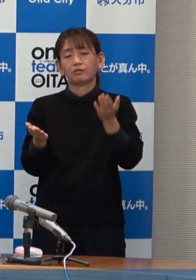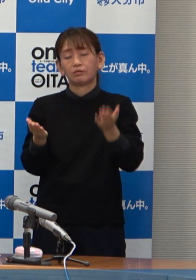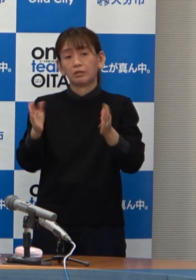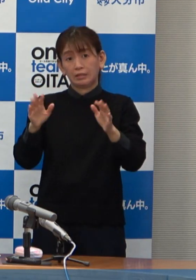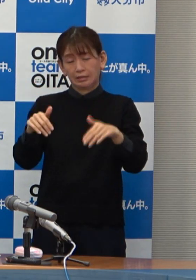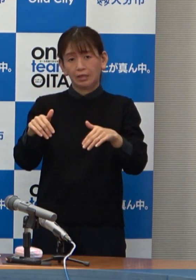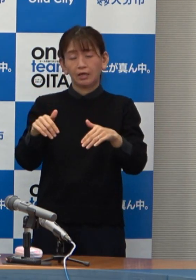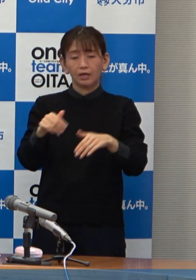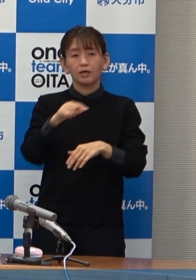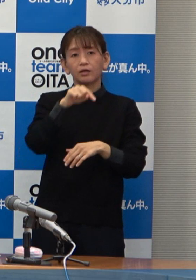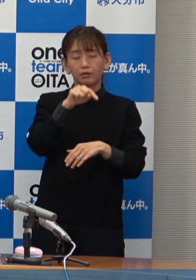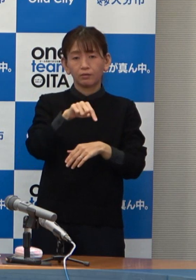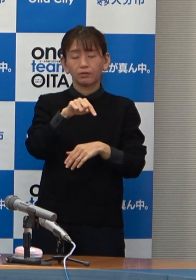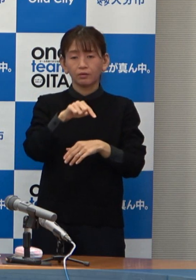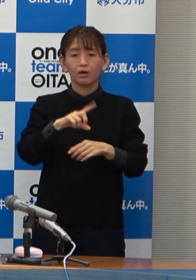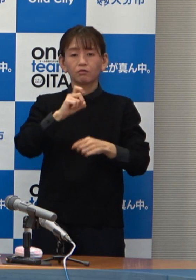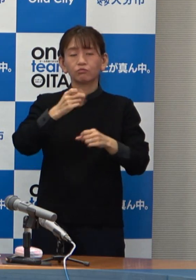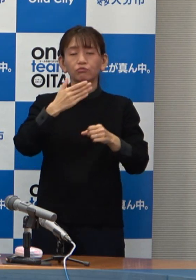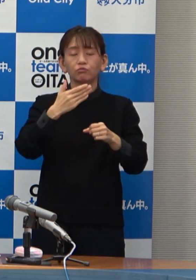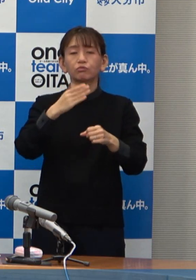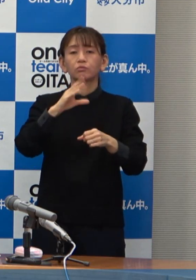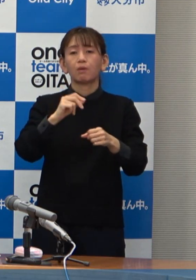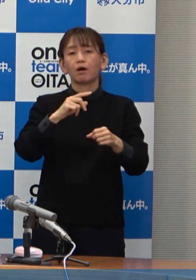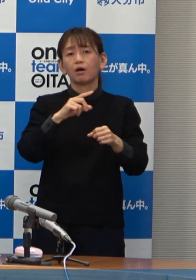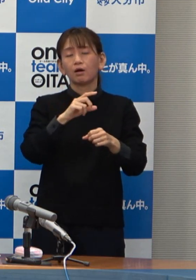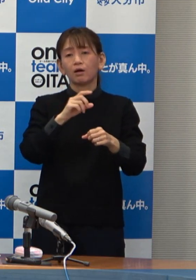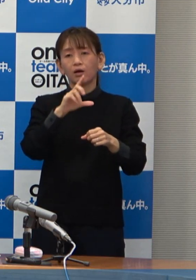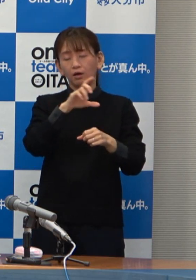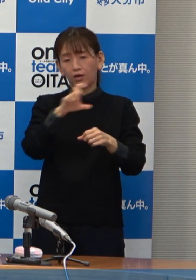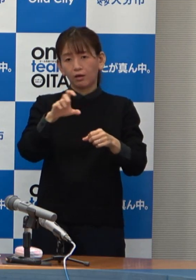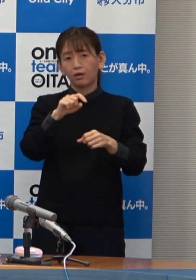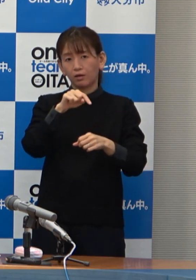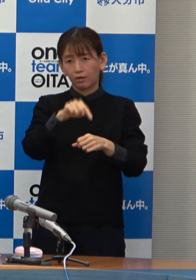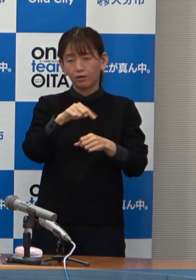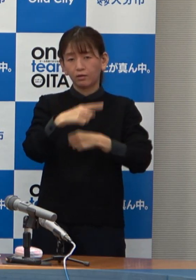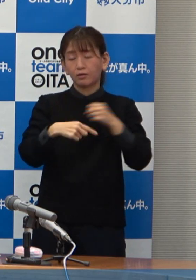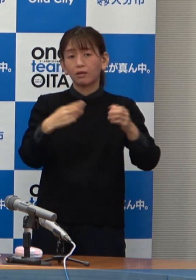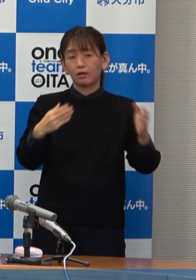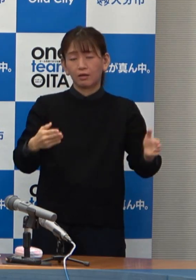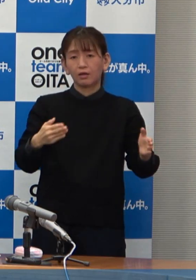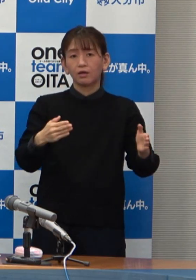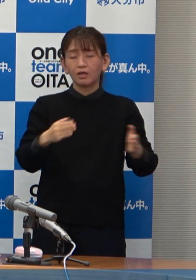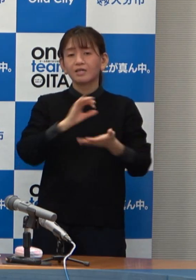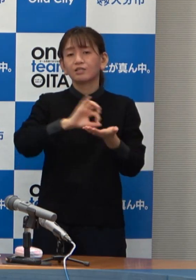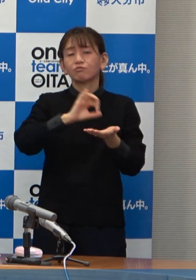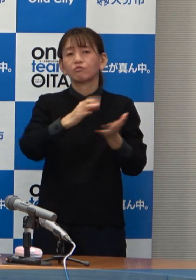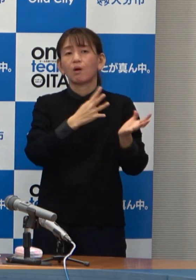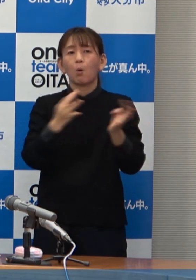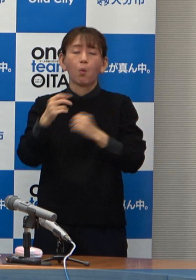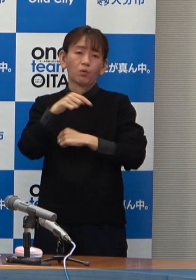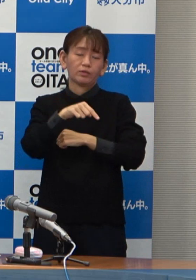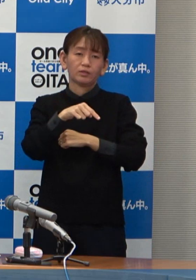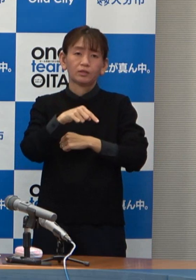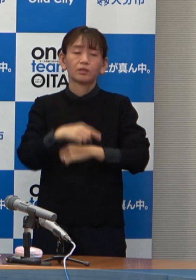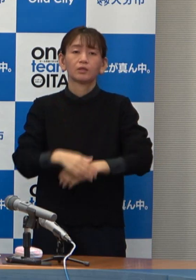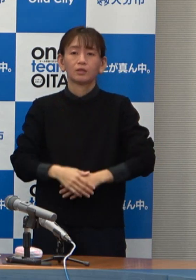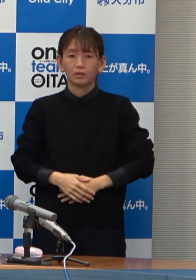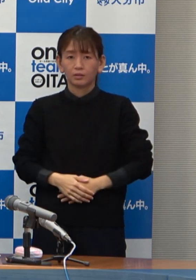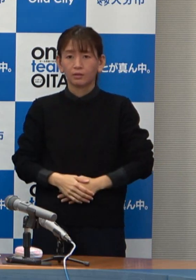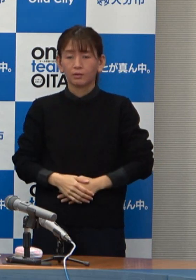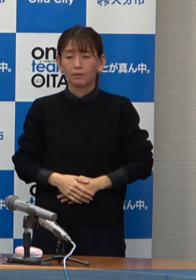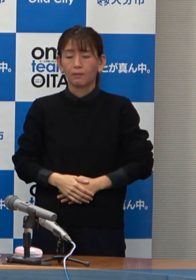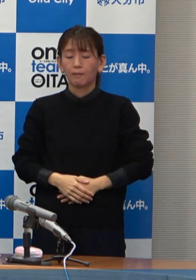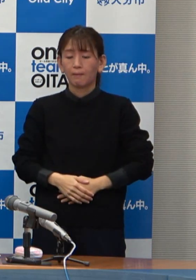が年間19万円支出教育費等が多いと元々それだけかかっているということ